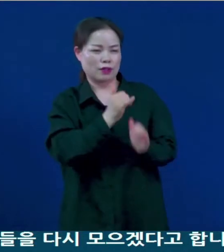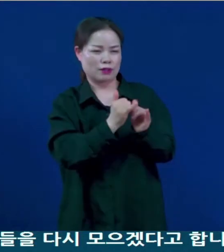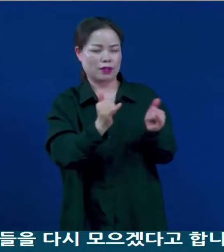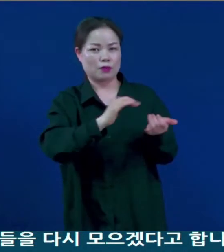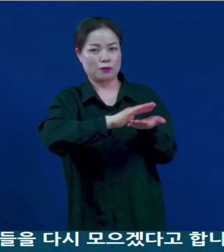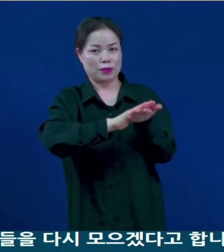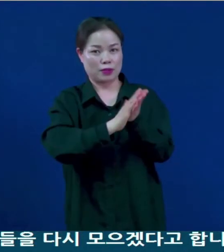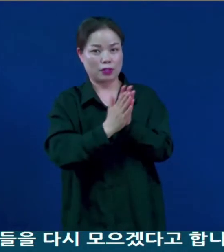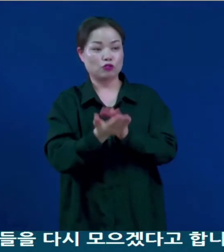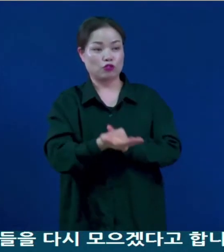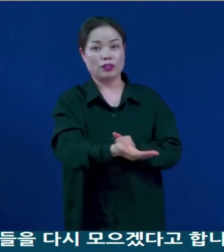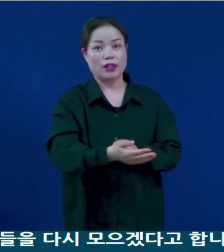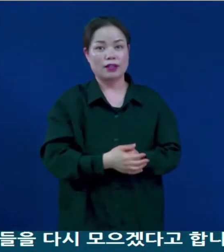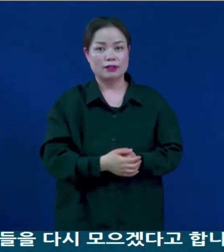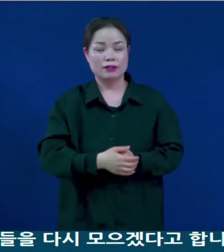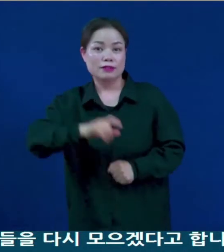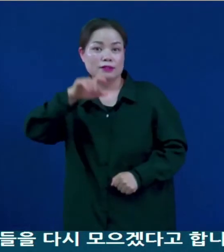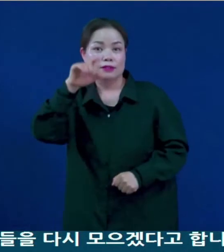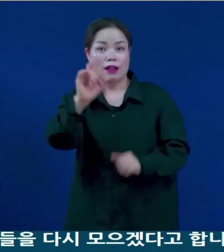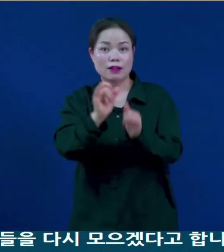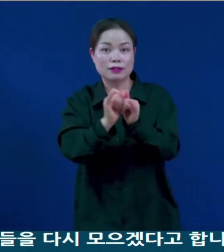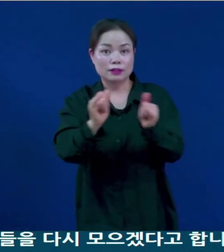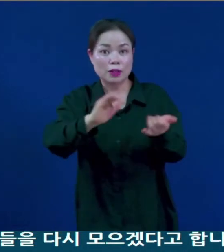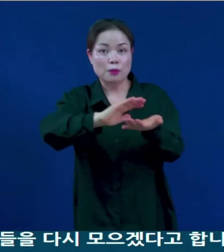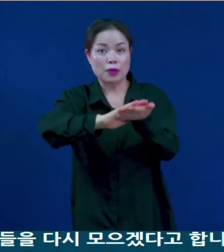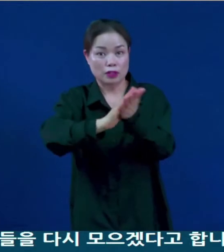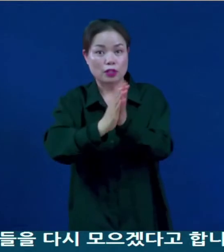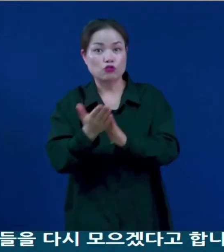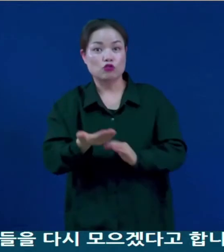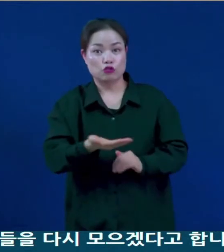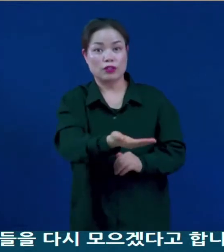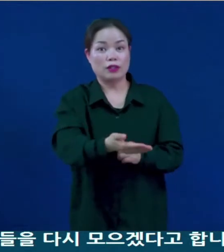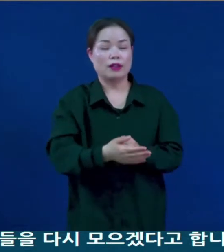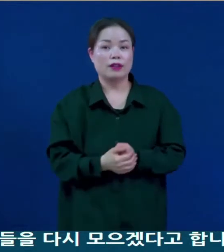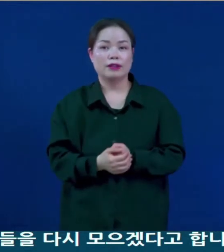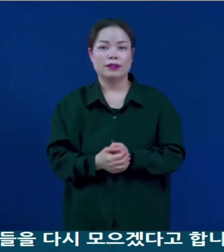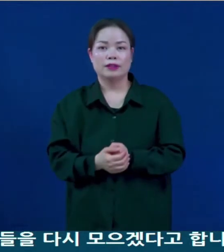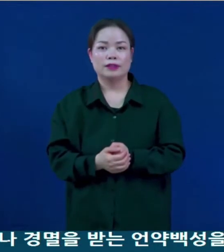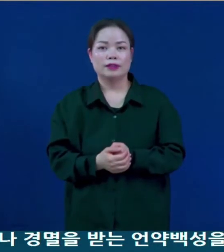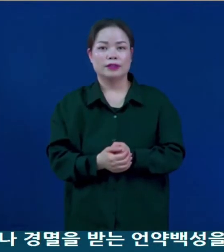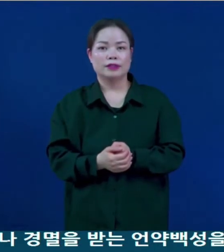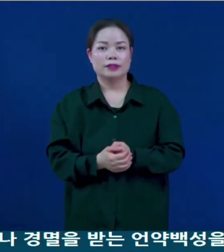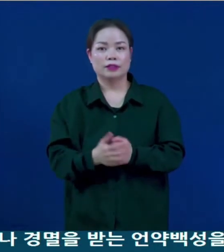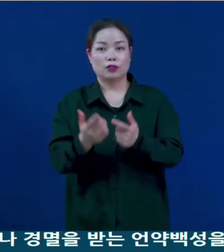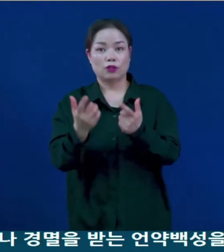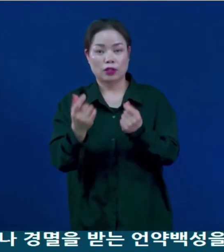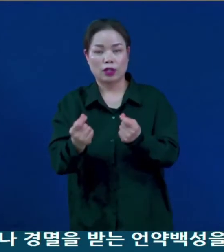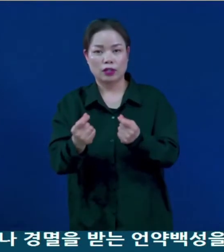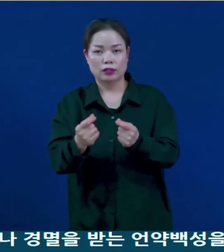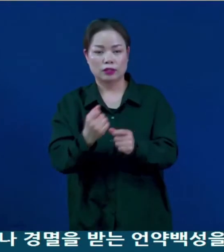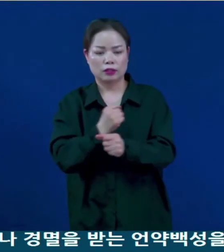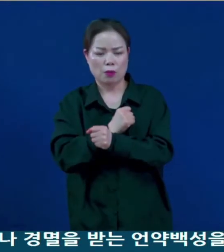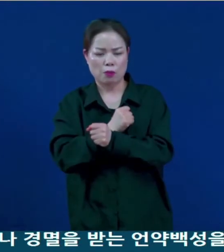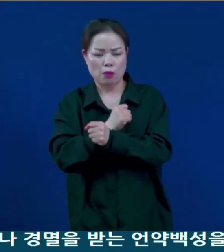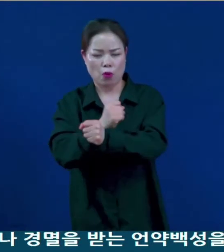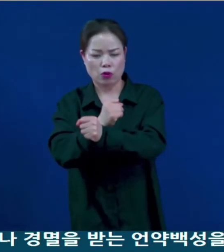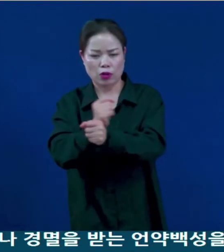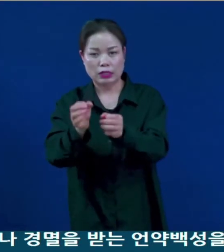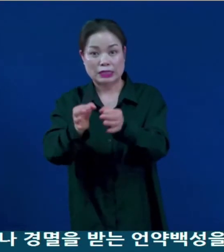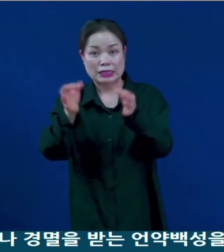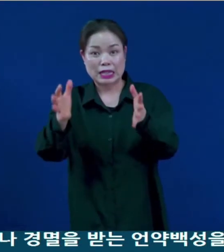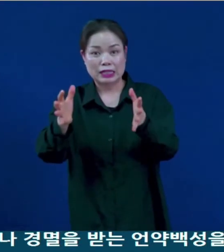바꾸시겠다. 강한 사람들로 바꾸시겠다. 그리고 그렇게 포로의 기간이 끝난